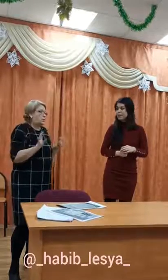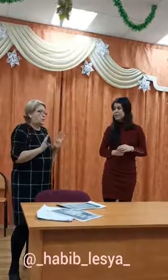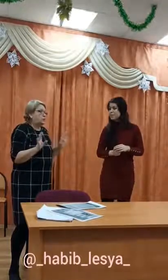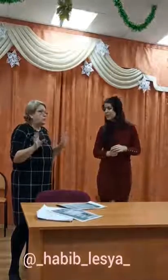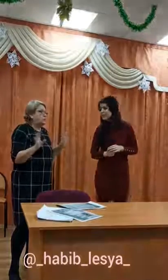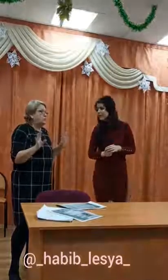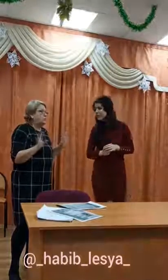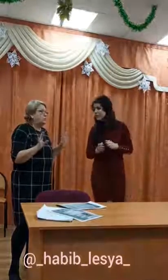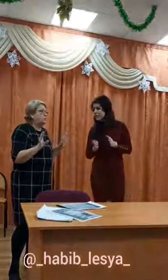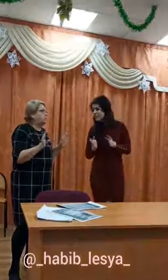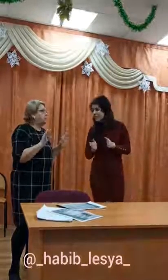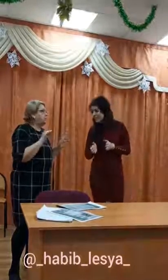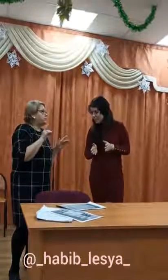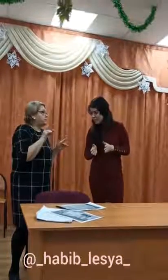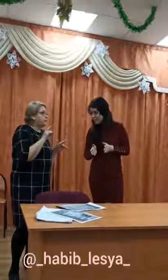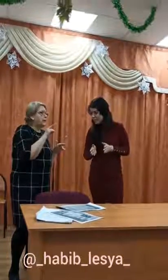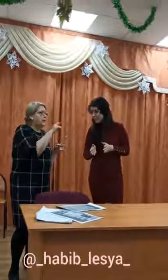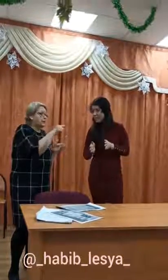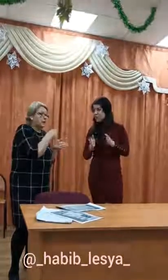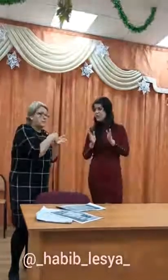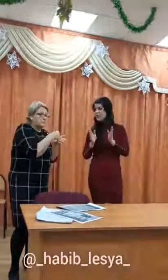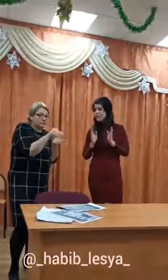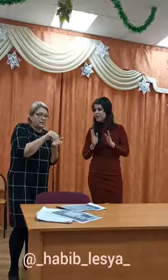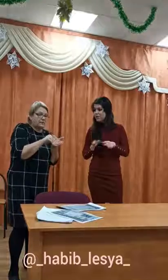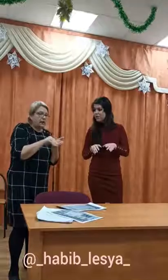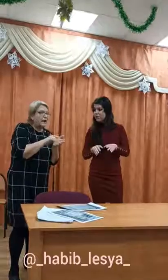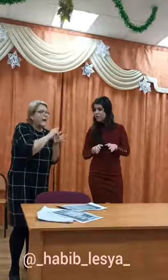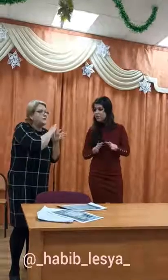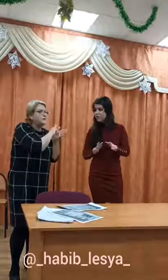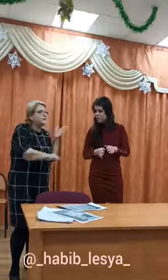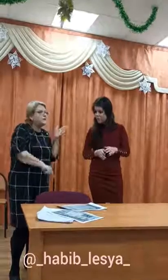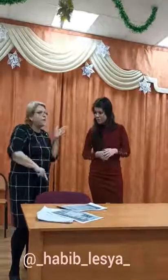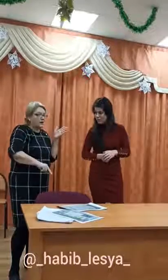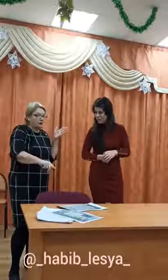Ты приобретаешь сертификат, который имеет юридическую силу.